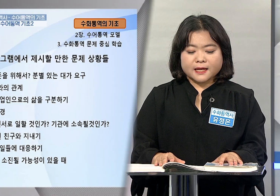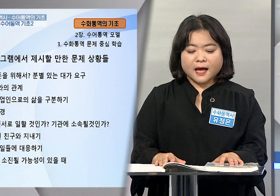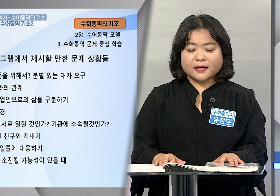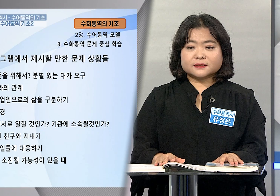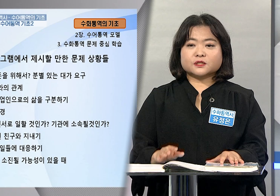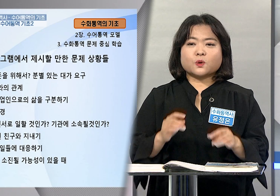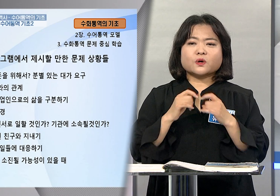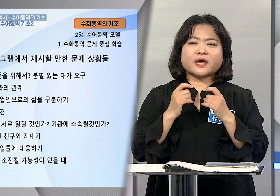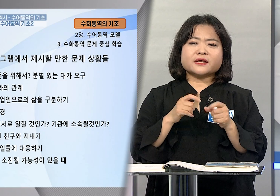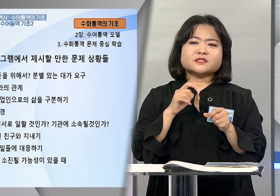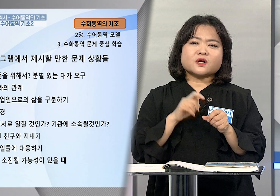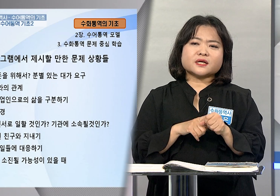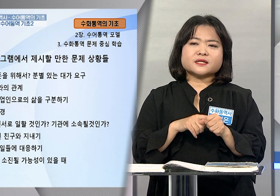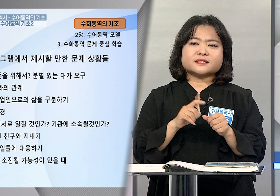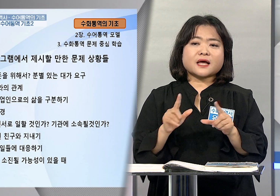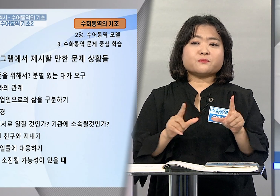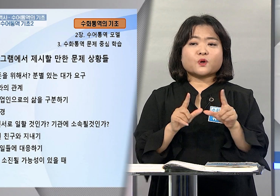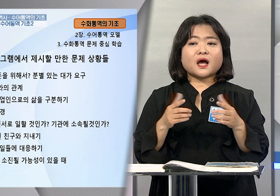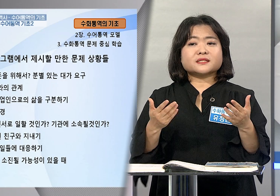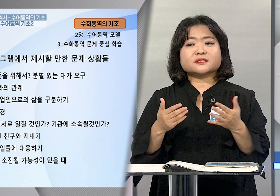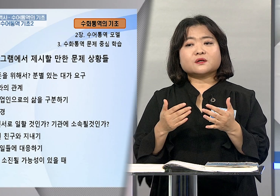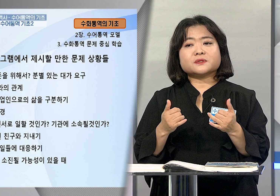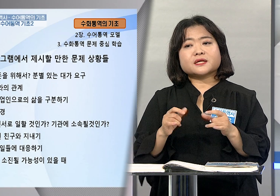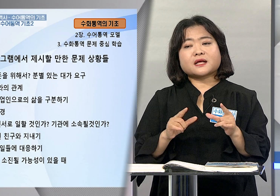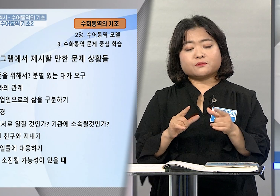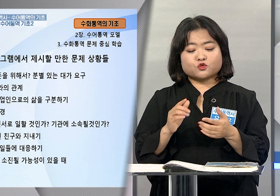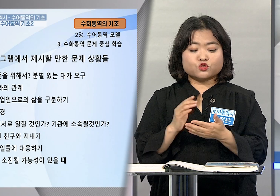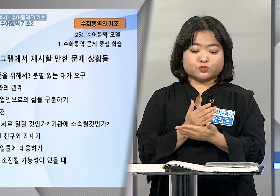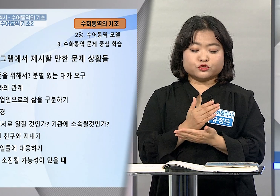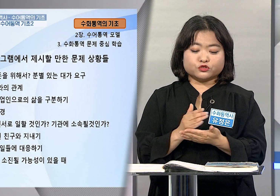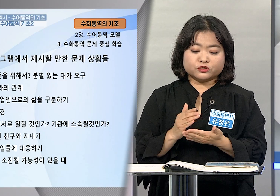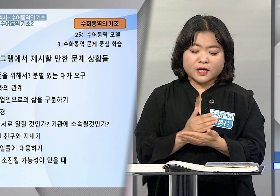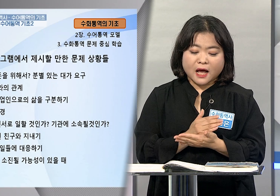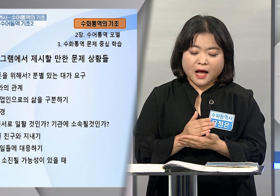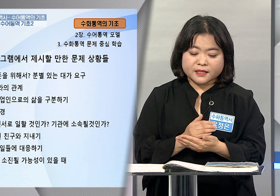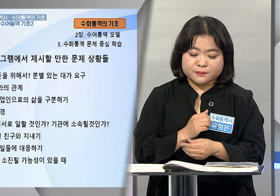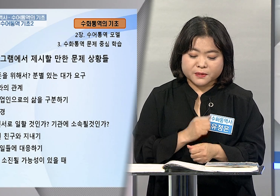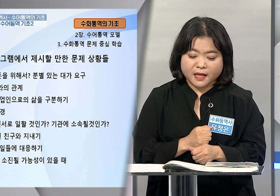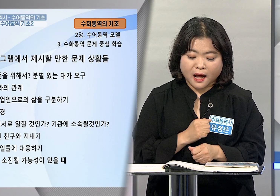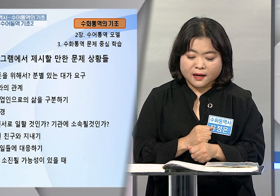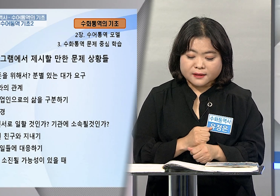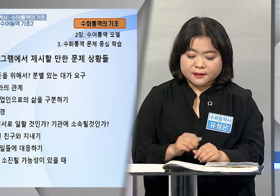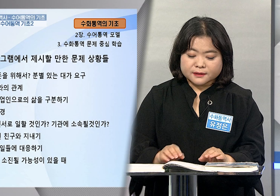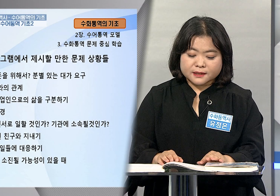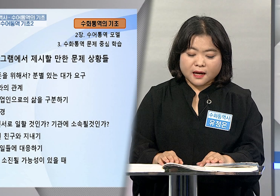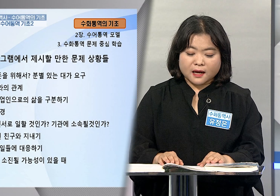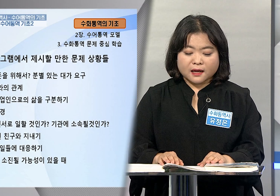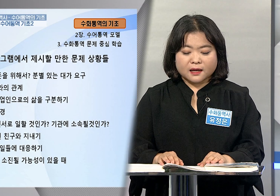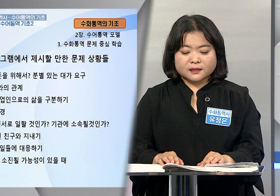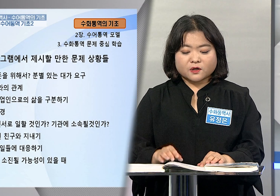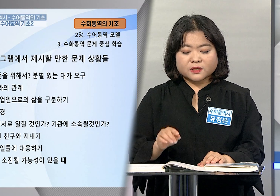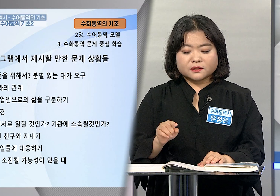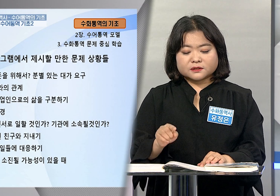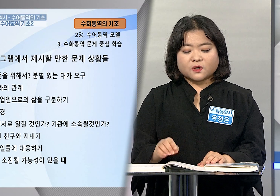자, 그리고 개인적인 삶과 직업인의 삶 구분하기입니다. 자,